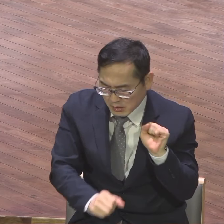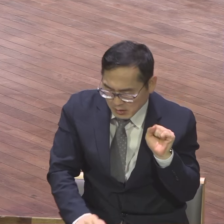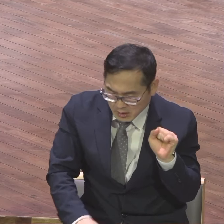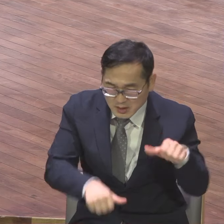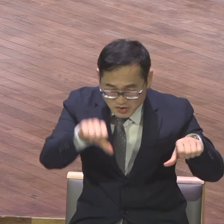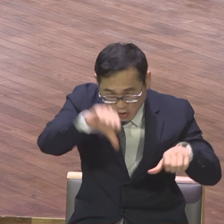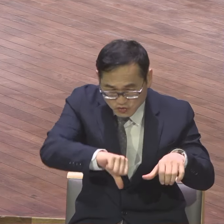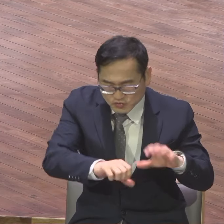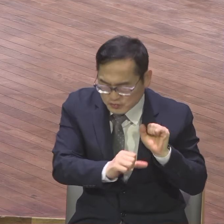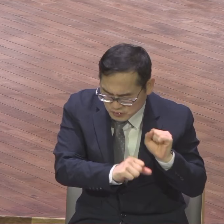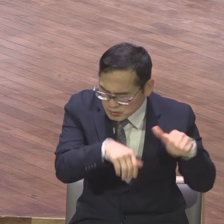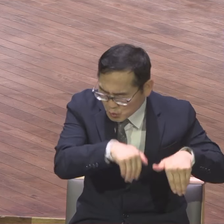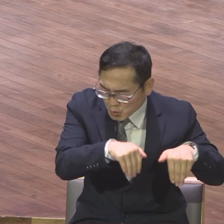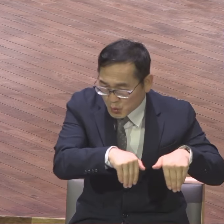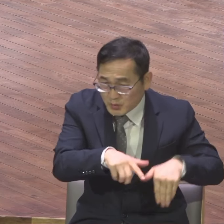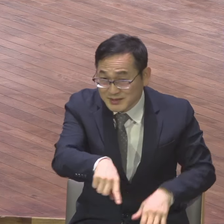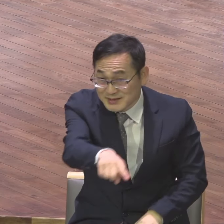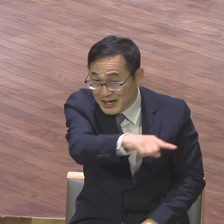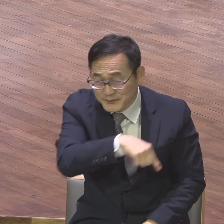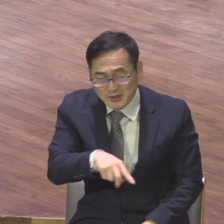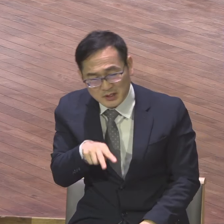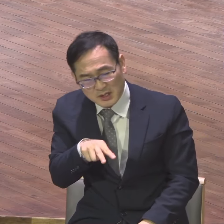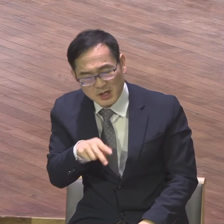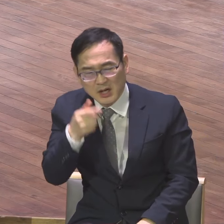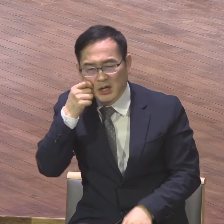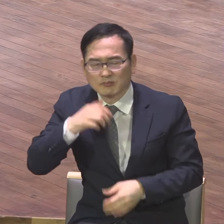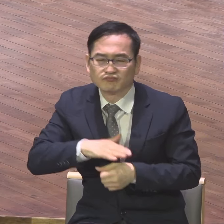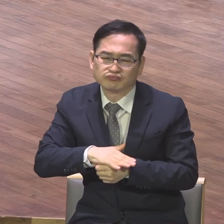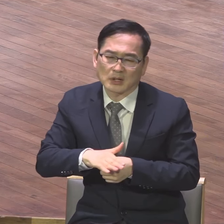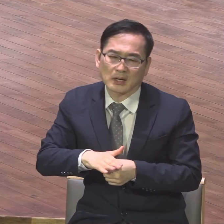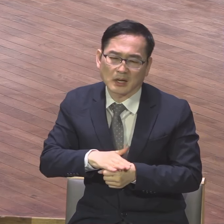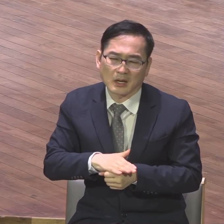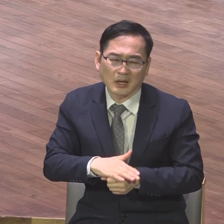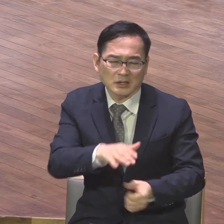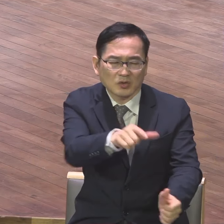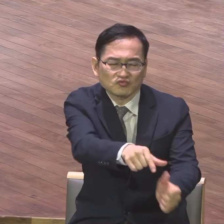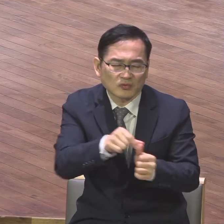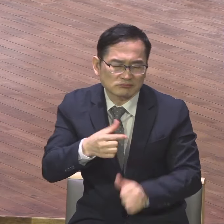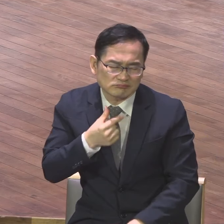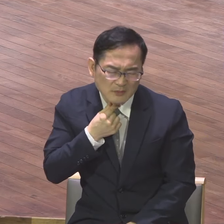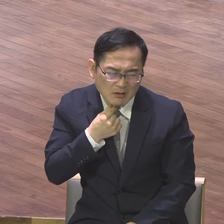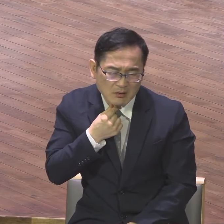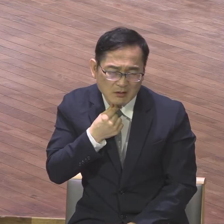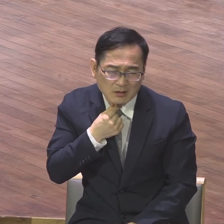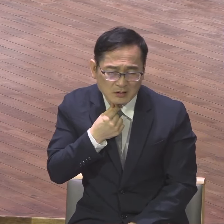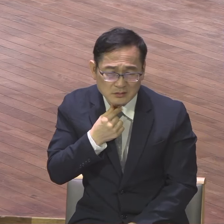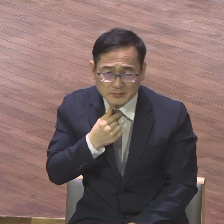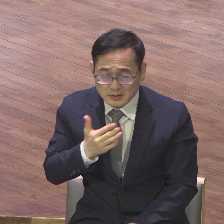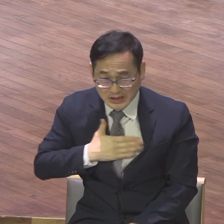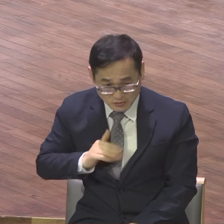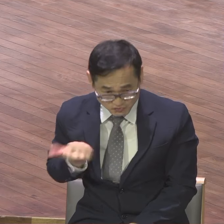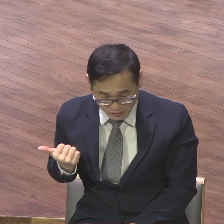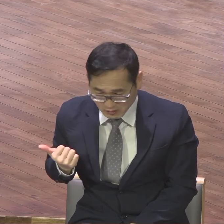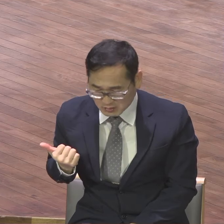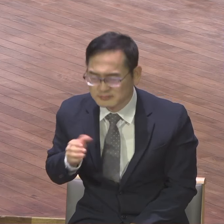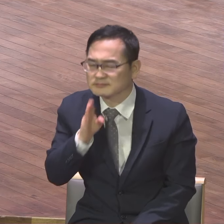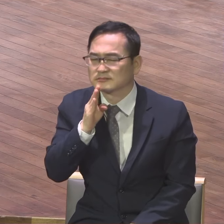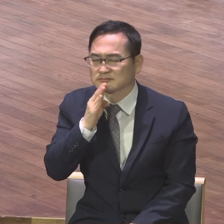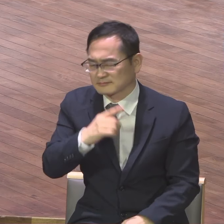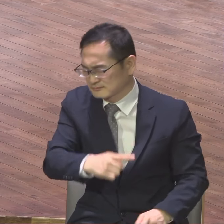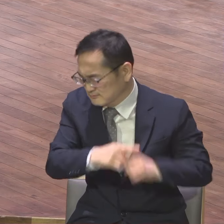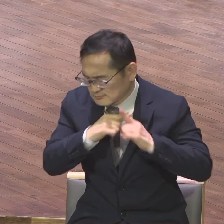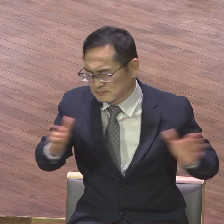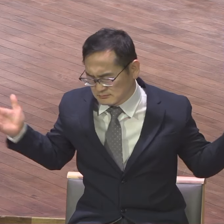속에 종로로 타는 이 무력한 인간을 이제 구원하기 위함이잖아요. 오늘